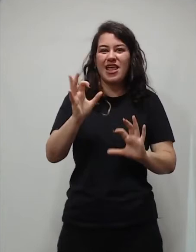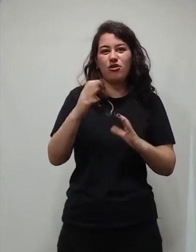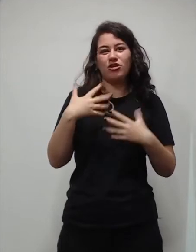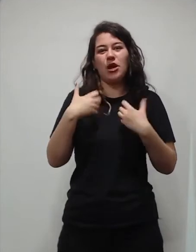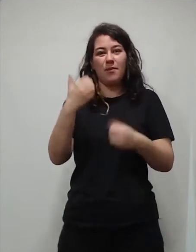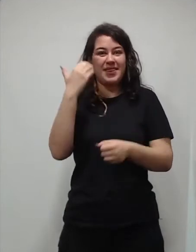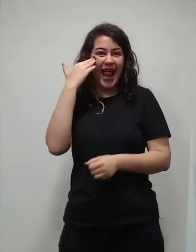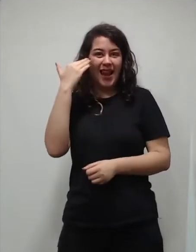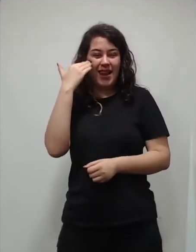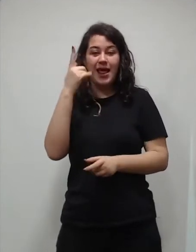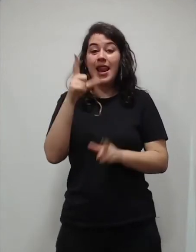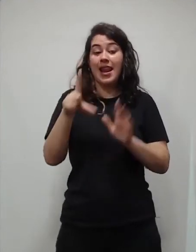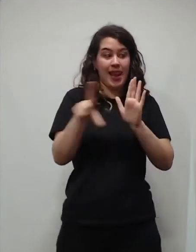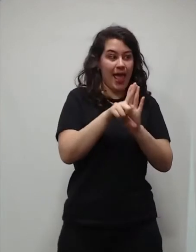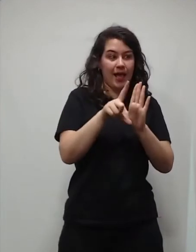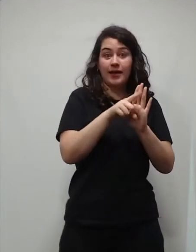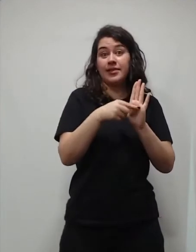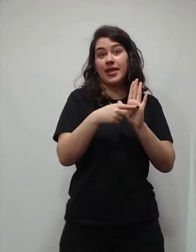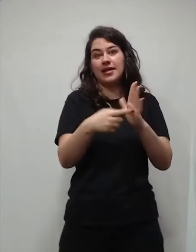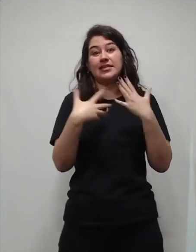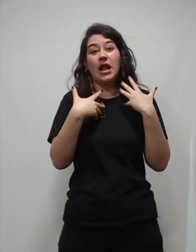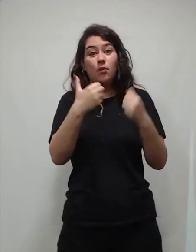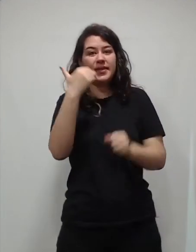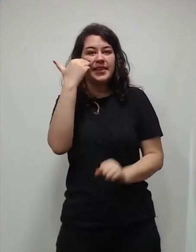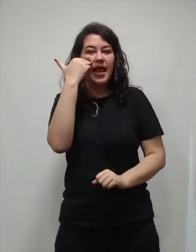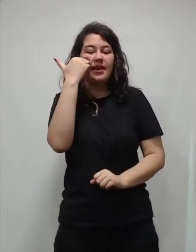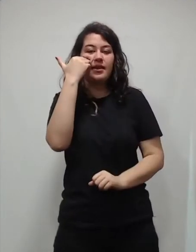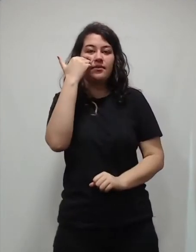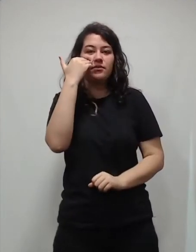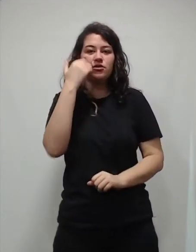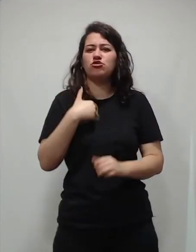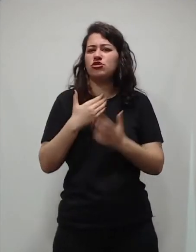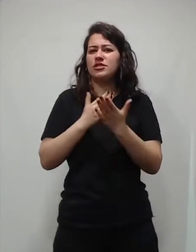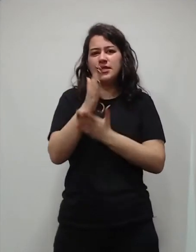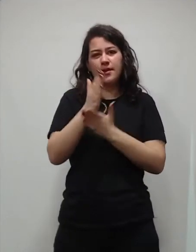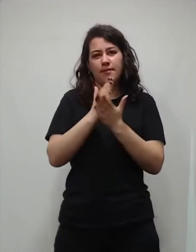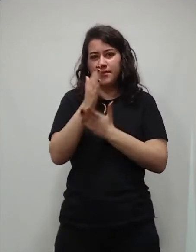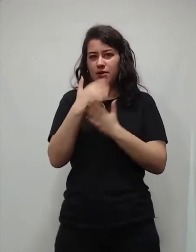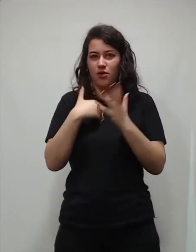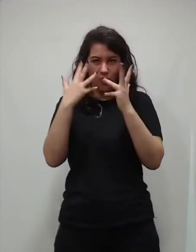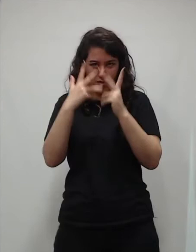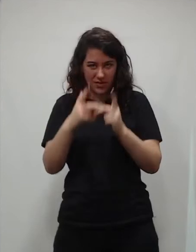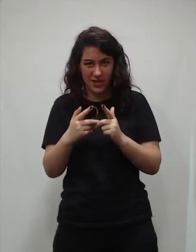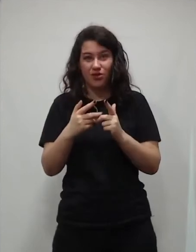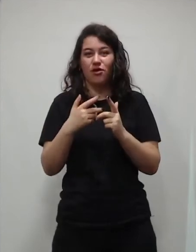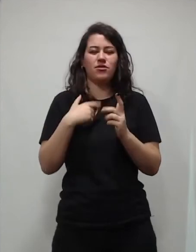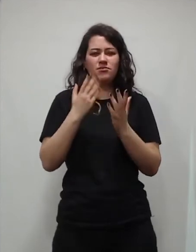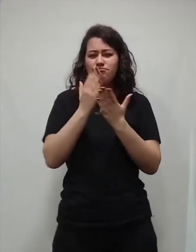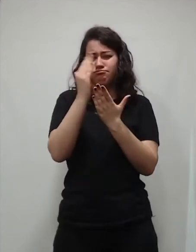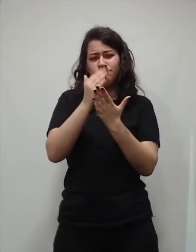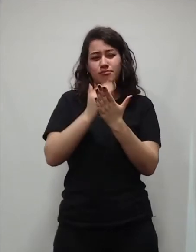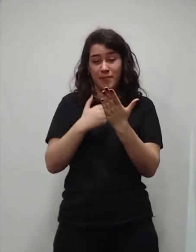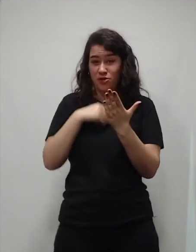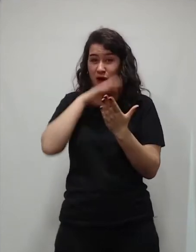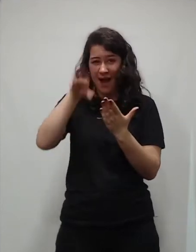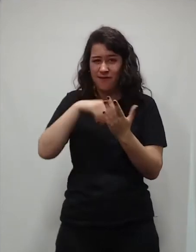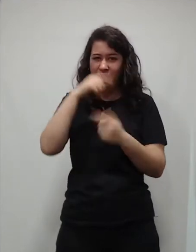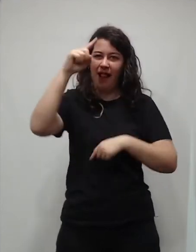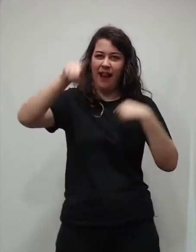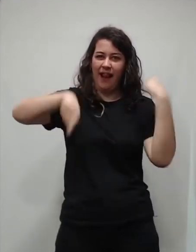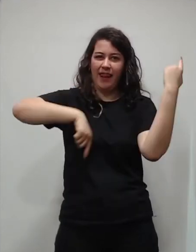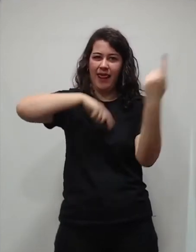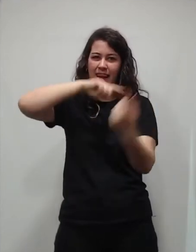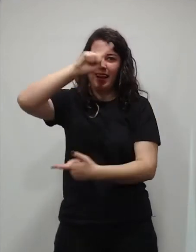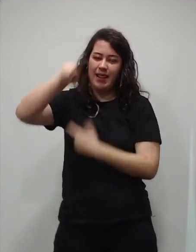ahí la ley de salud mental, yo siempre me ordeno y cuando hablo me digo, mi naturaleza